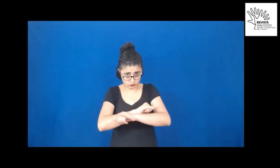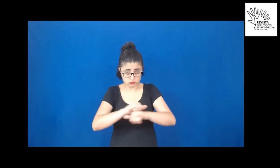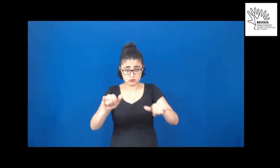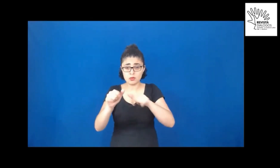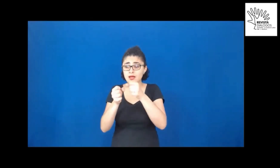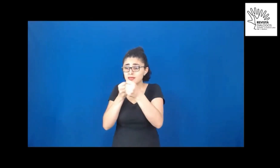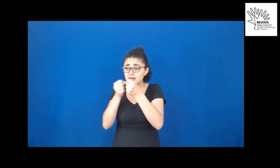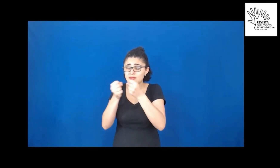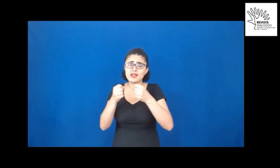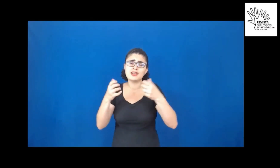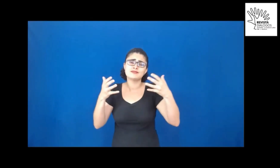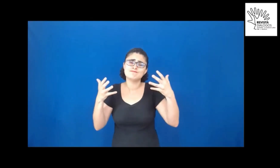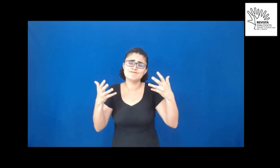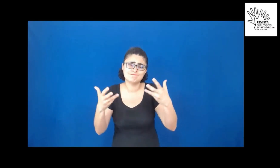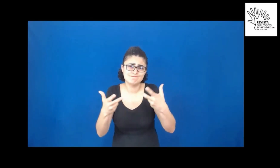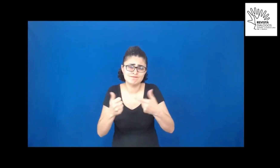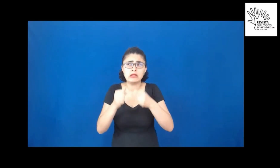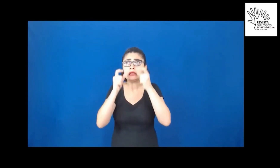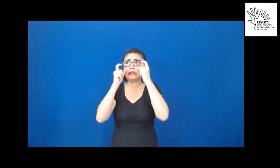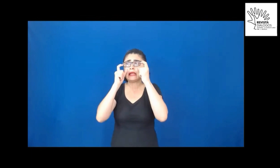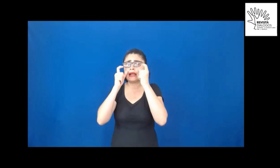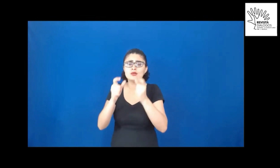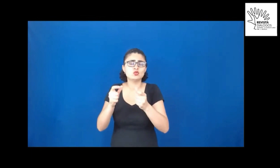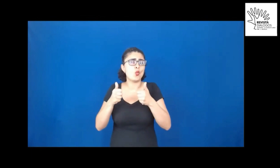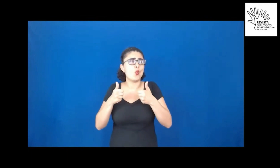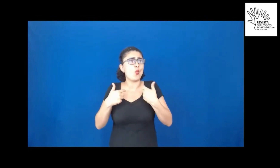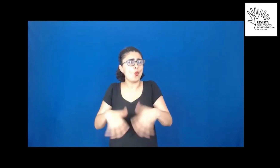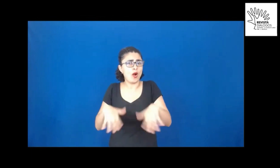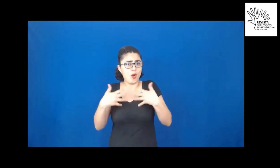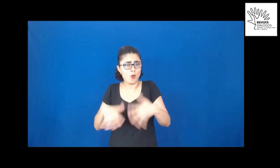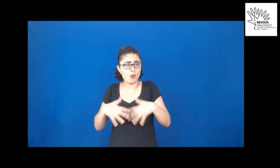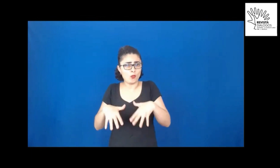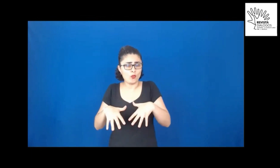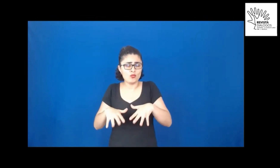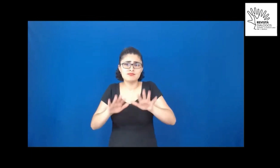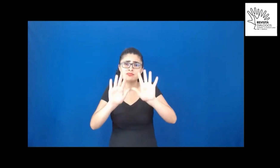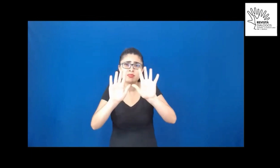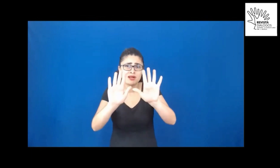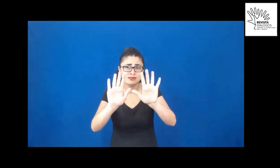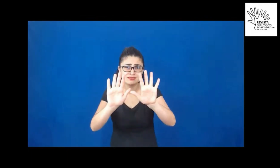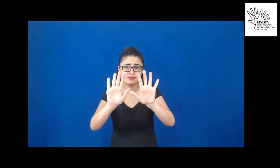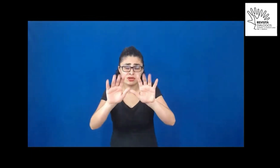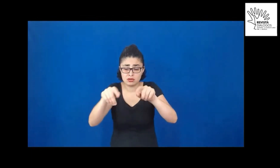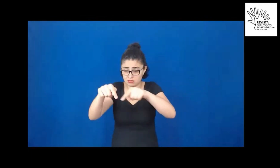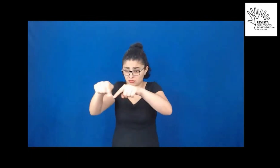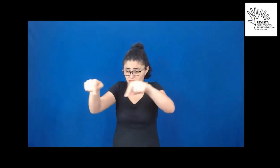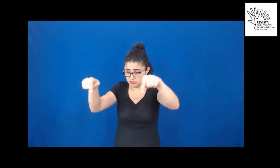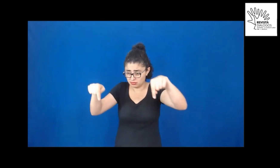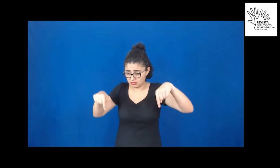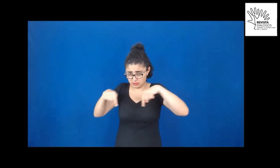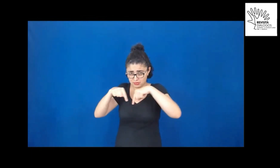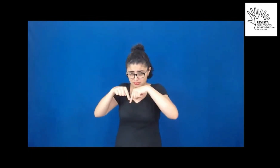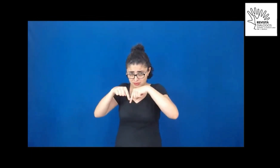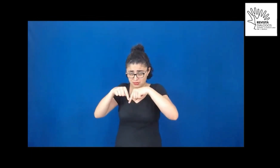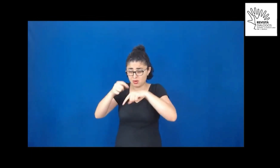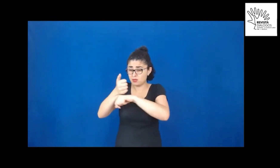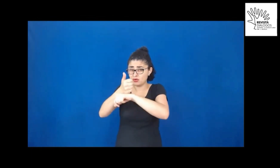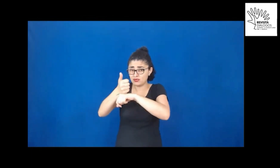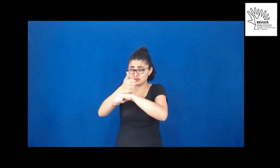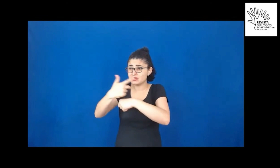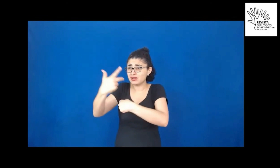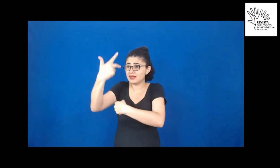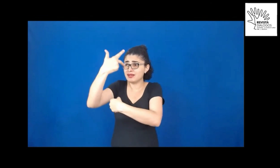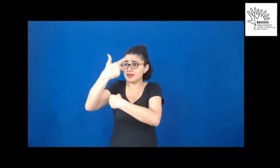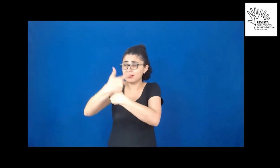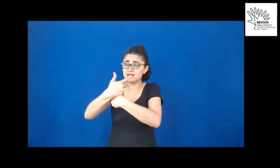Vim aqui para avisar que temos uma entrevista maravilhosa para vocês assistirem. No entanto, o espaço e a